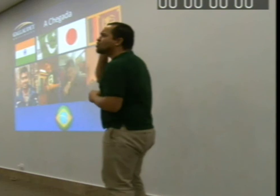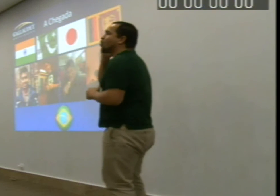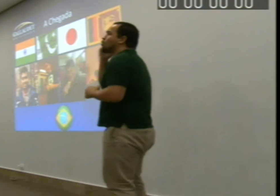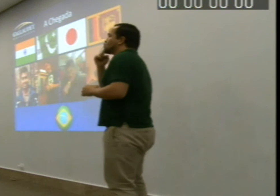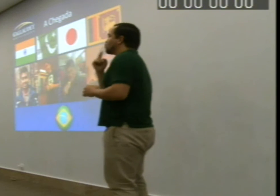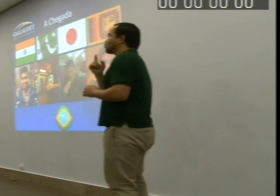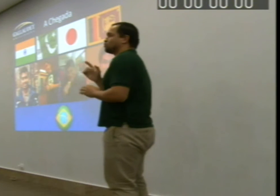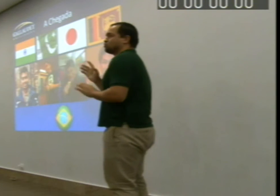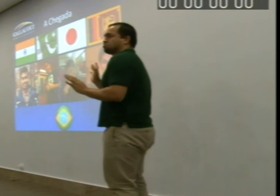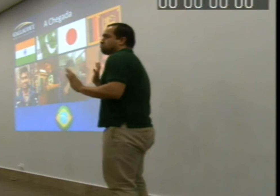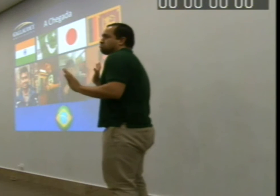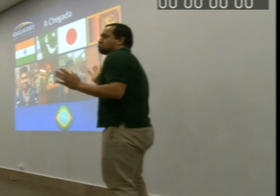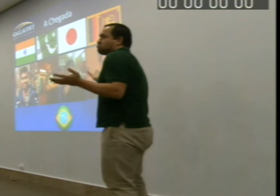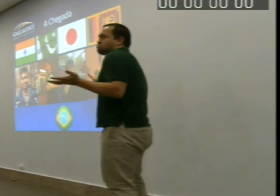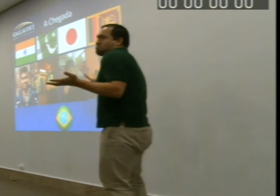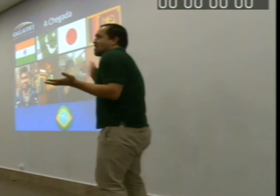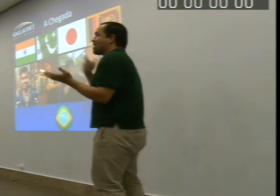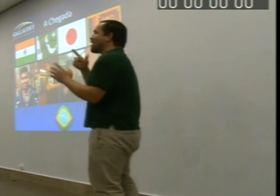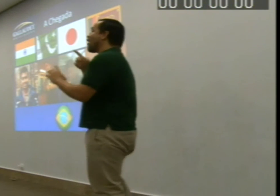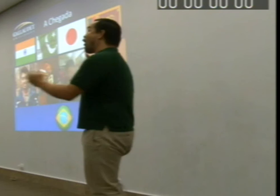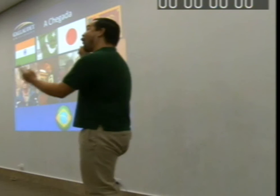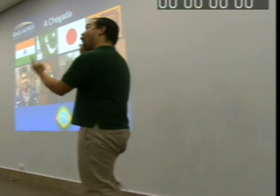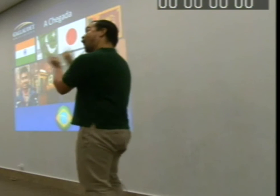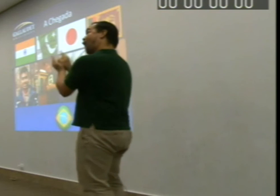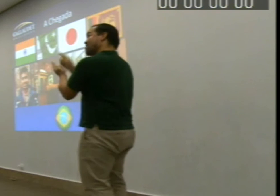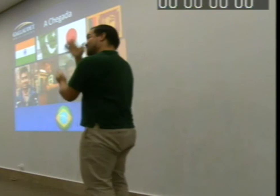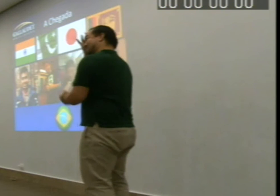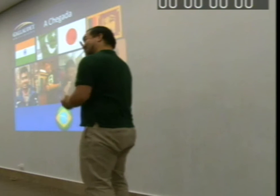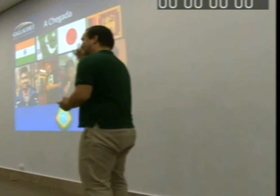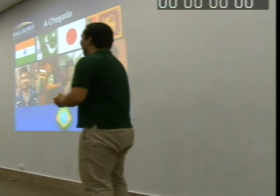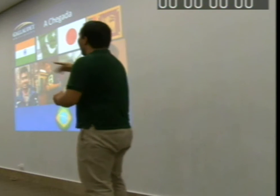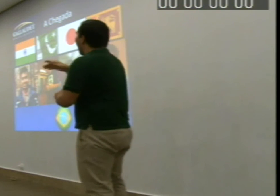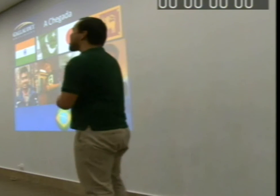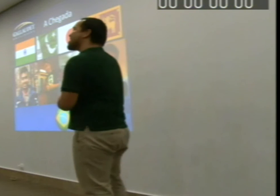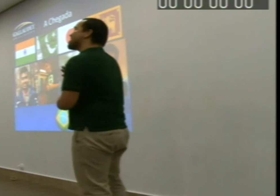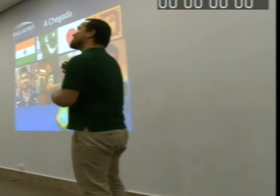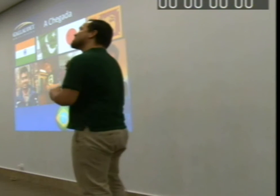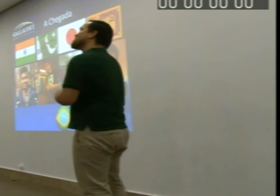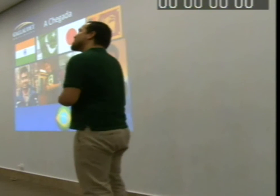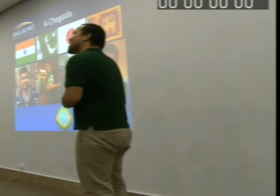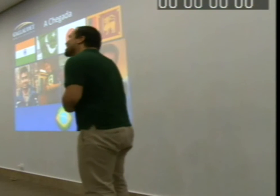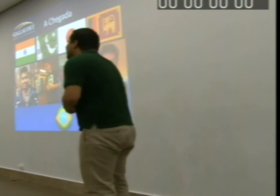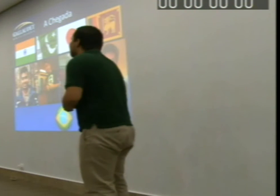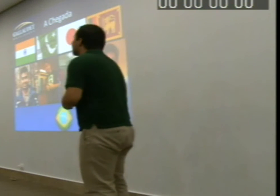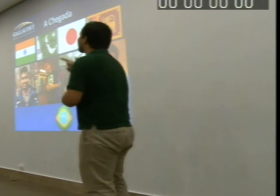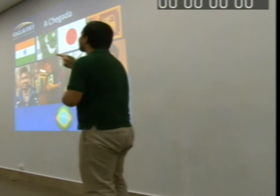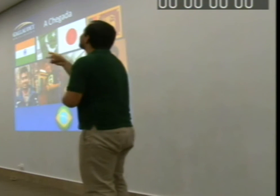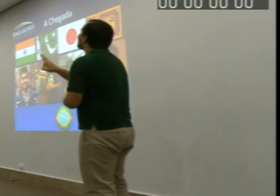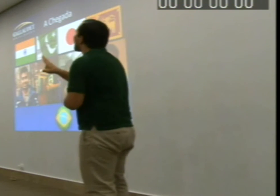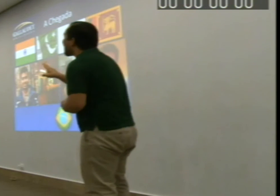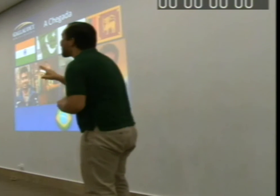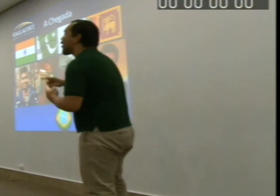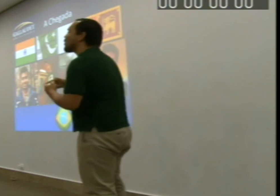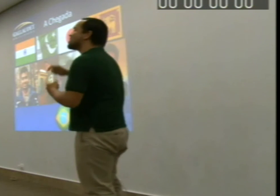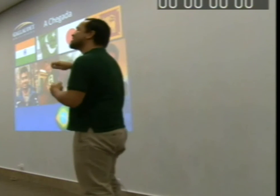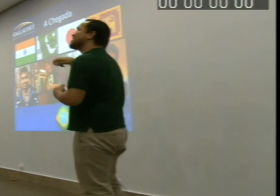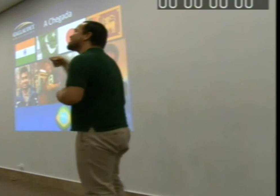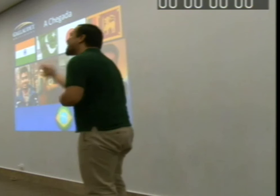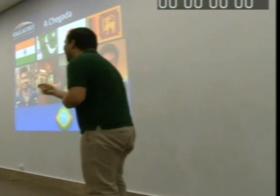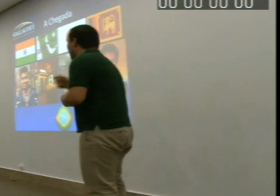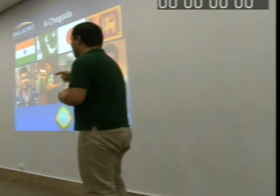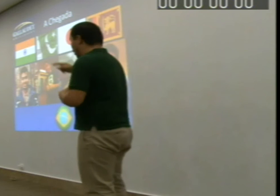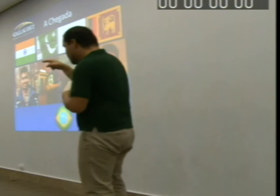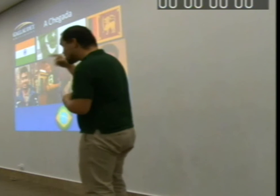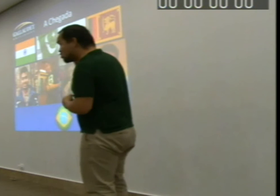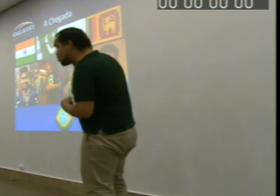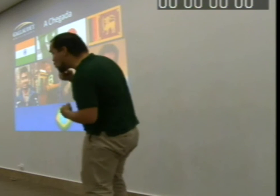é surdo quem é ouvinte porque não tem como você fazer distinção Só se você encontrar a outra pessoa e falar assim oi prazer seu